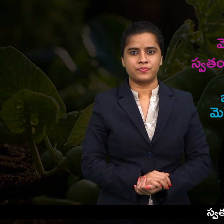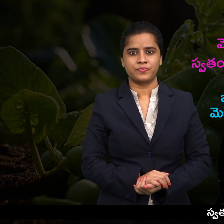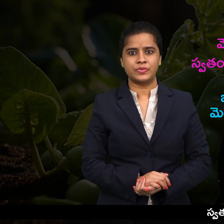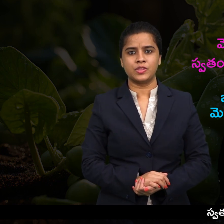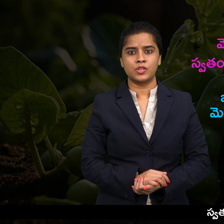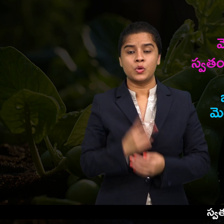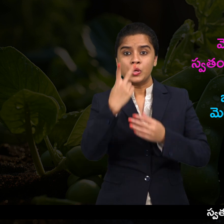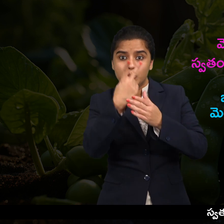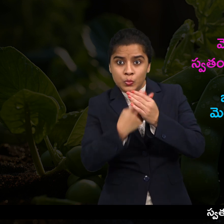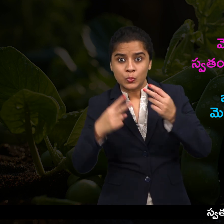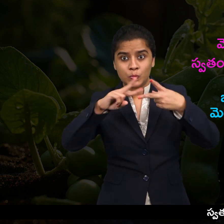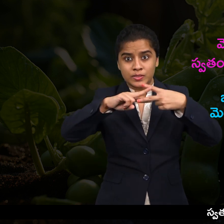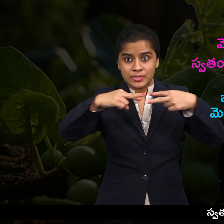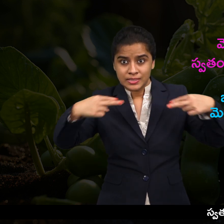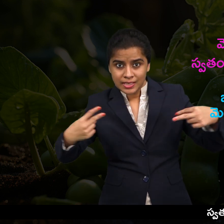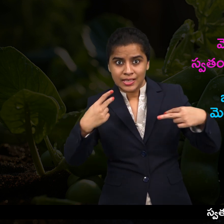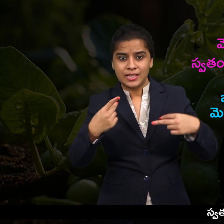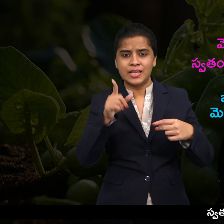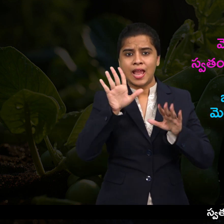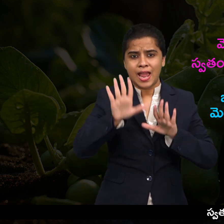స్వతంత్ర వ్యూహన,